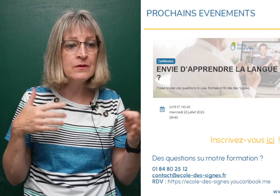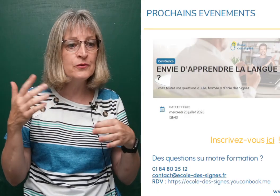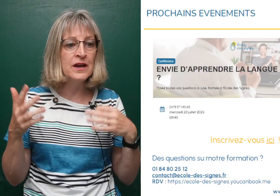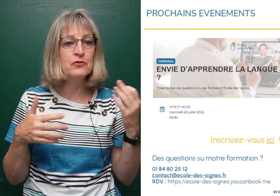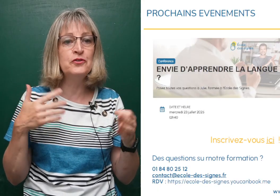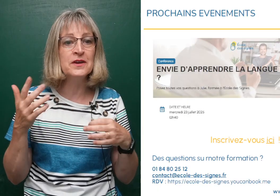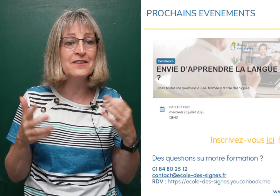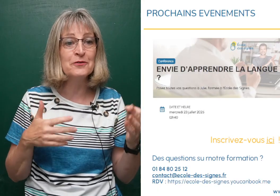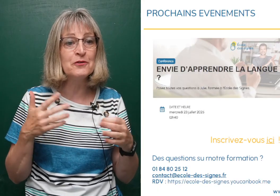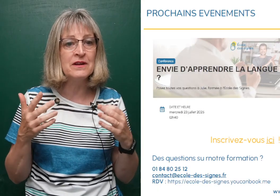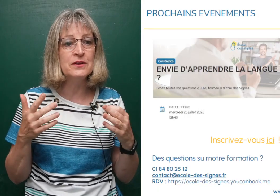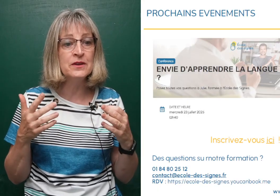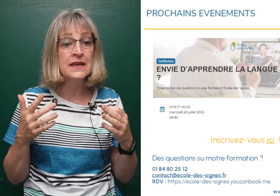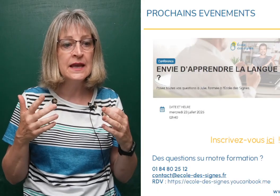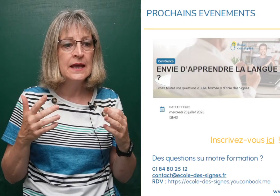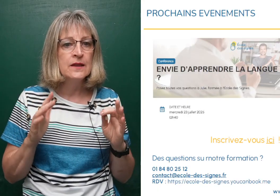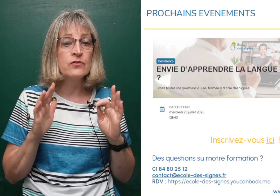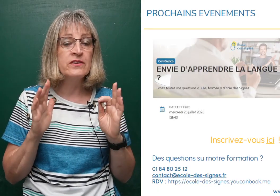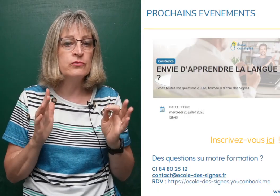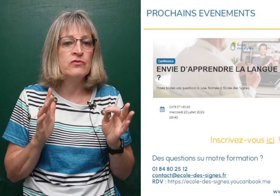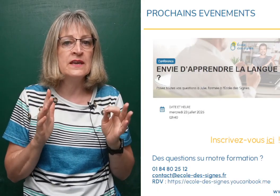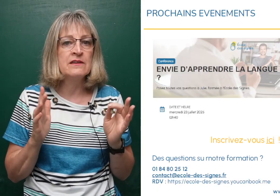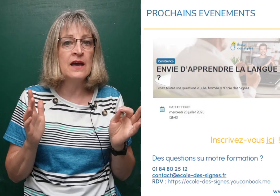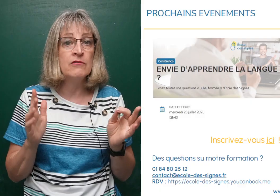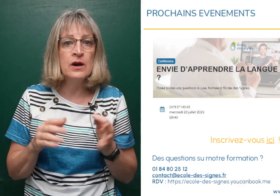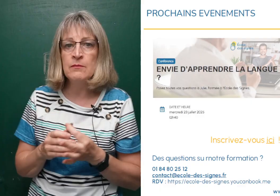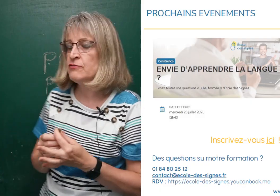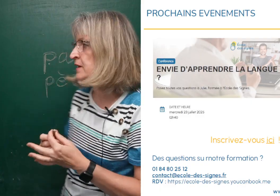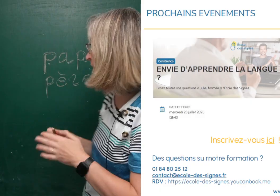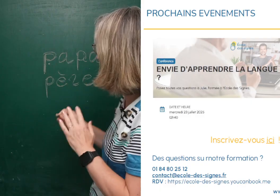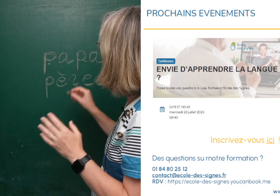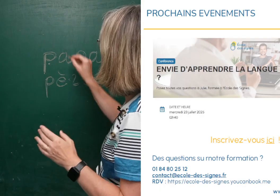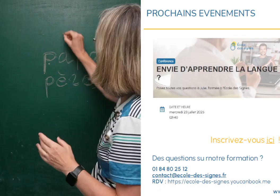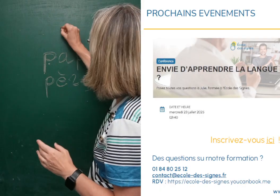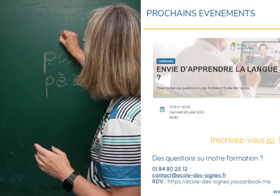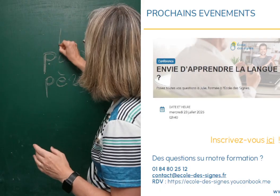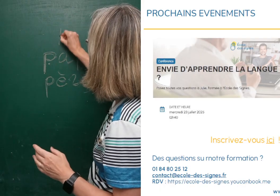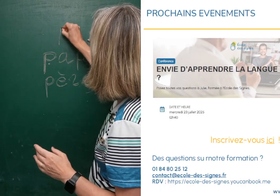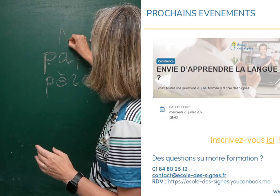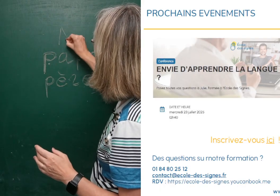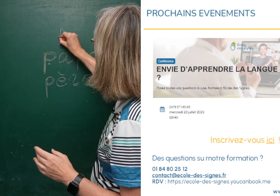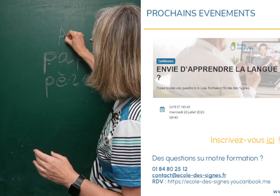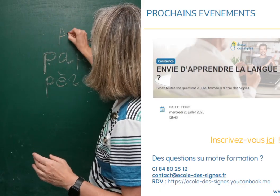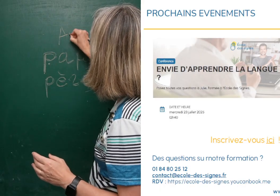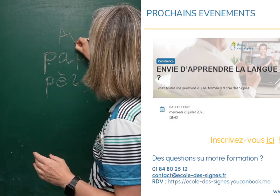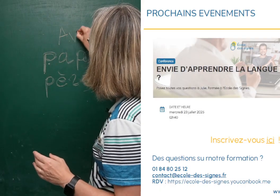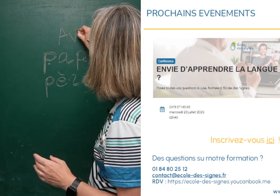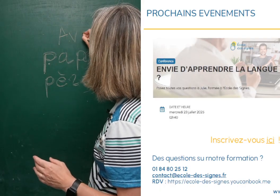la conjugaison qu'on va lui donner. Donc si vous devez écrire avoir, vous écrivez avoir, simple, voilà, tac, le verbe à l'infinitif,